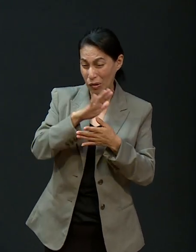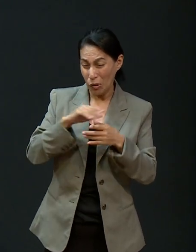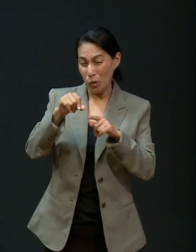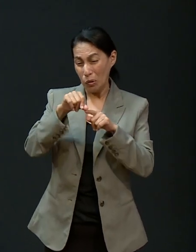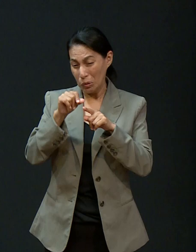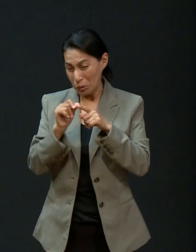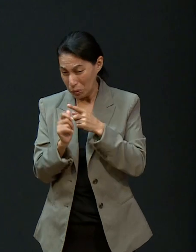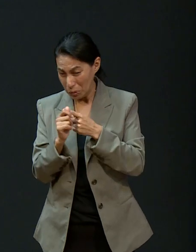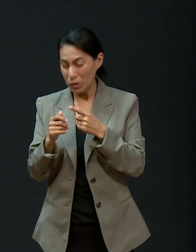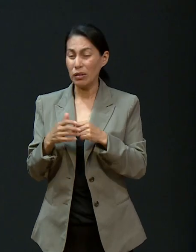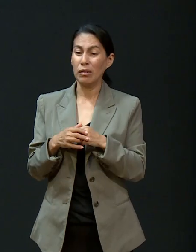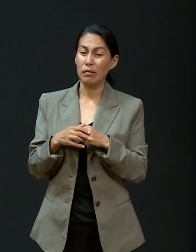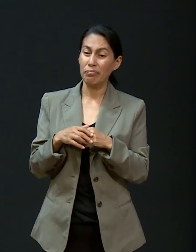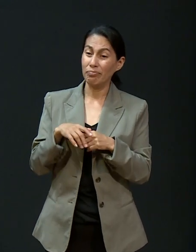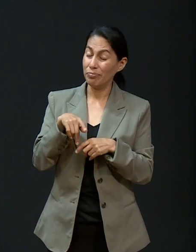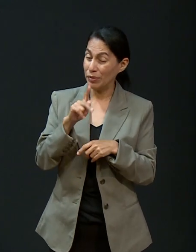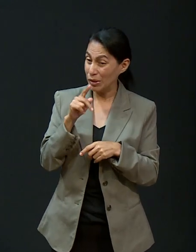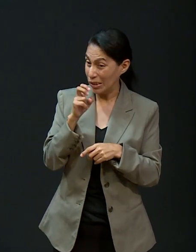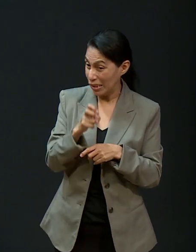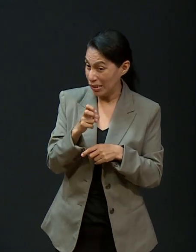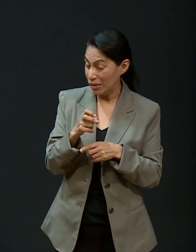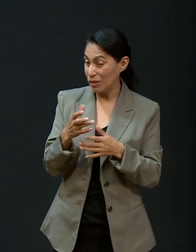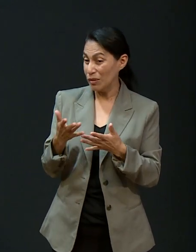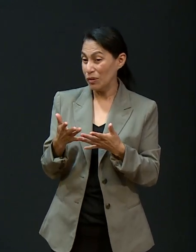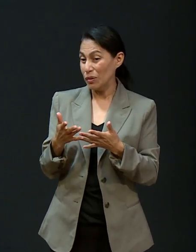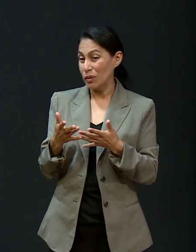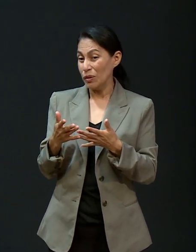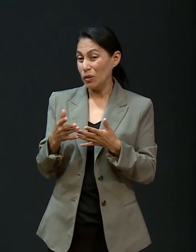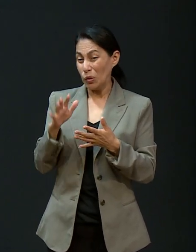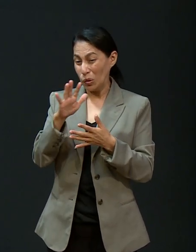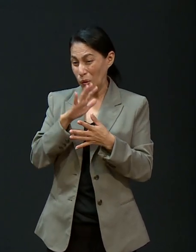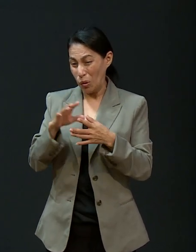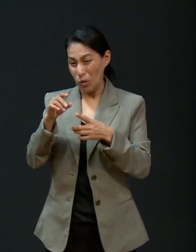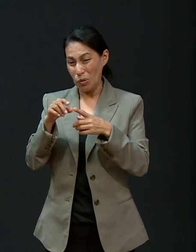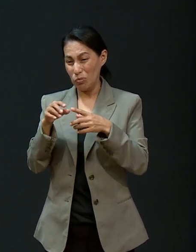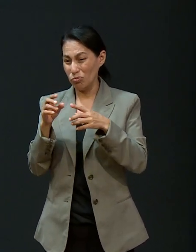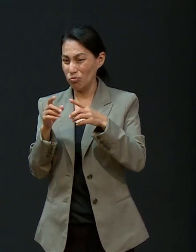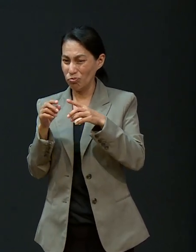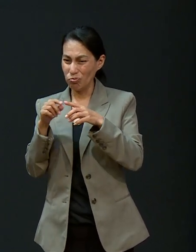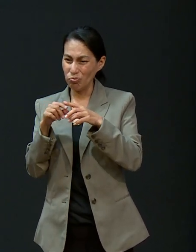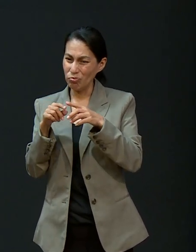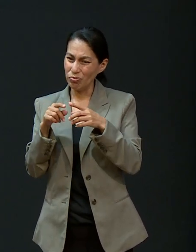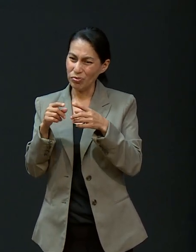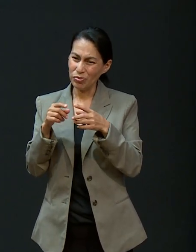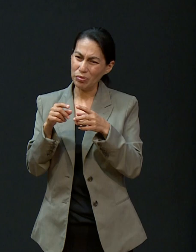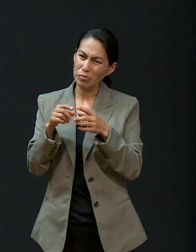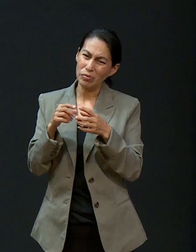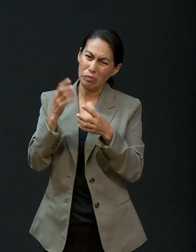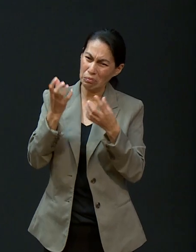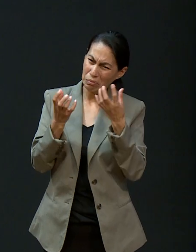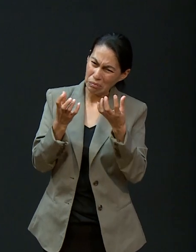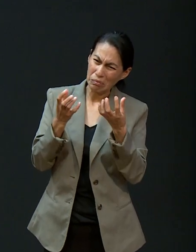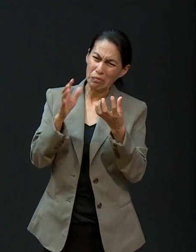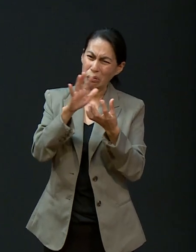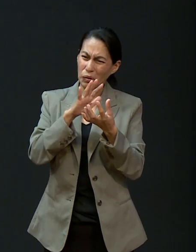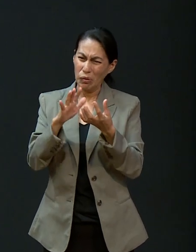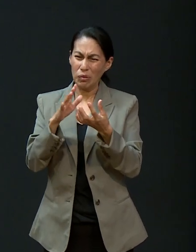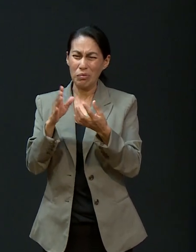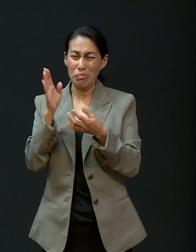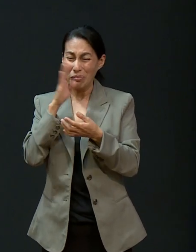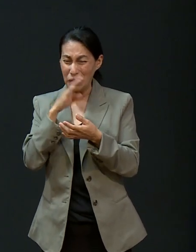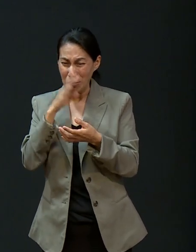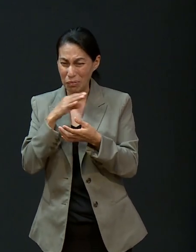adrenaje, una cirugía, pero esta bacteria afecta los órganos genitales, los órganos